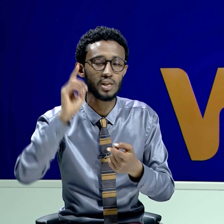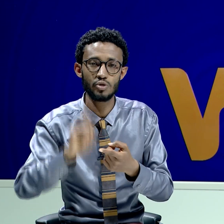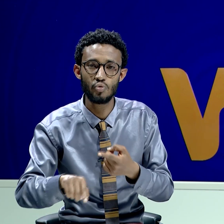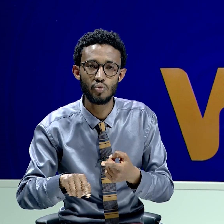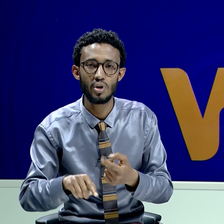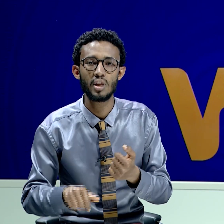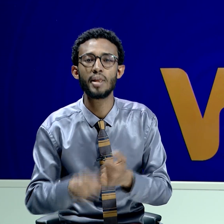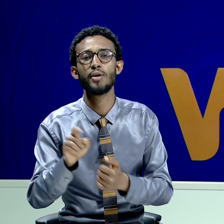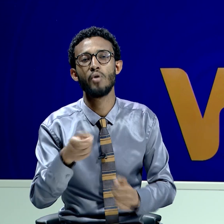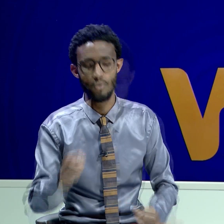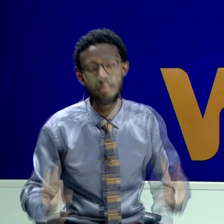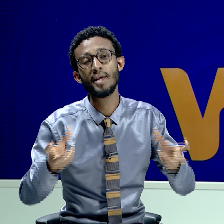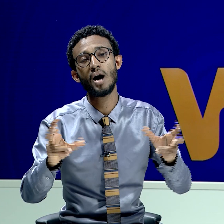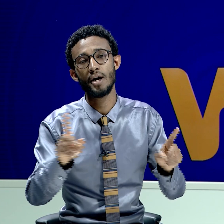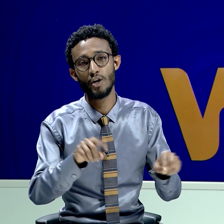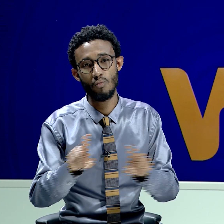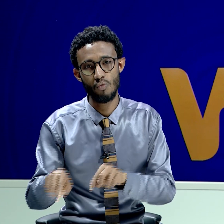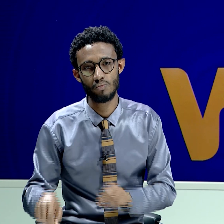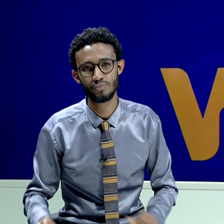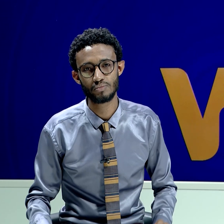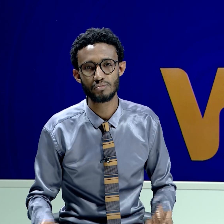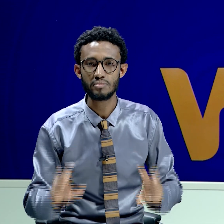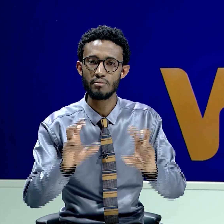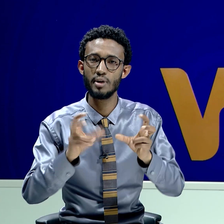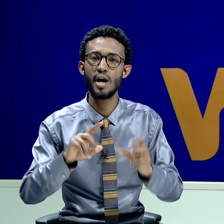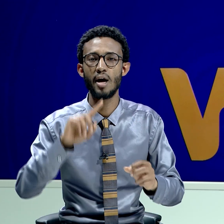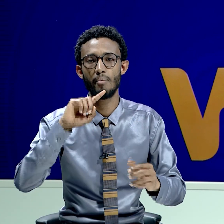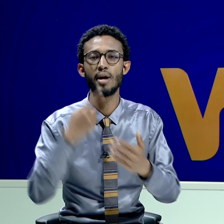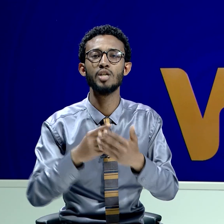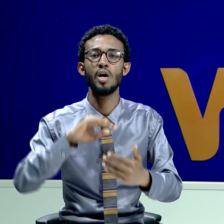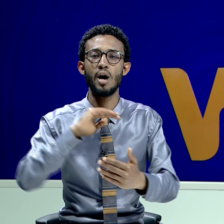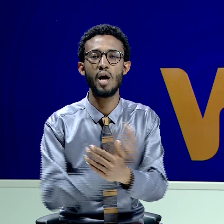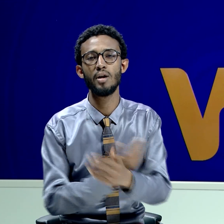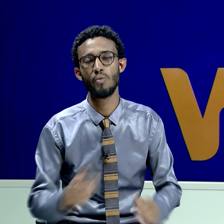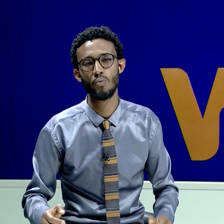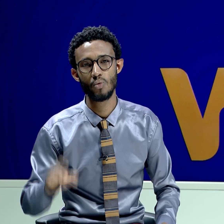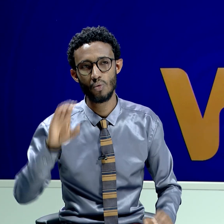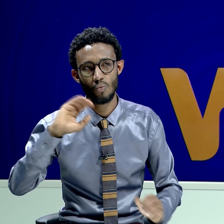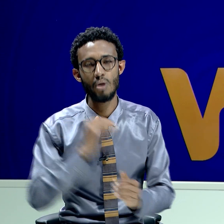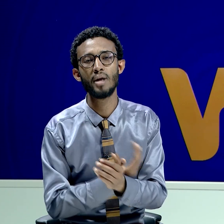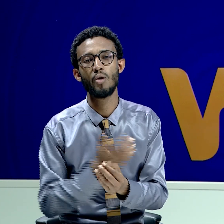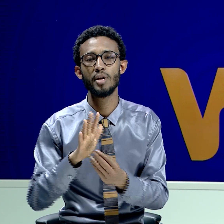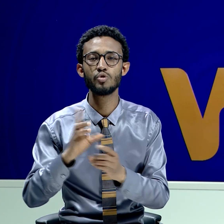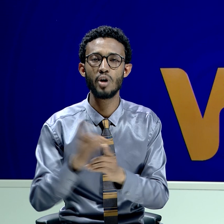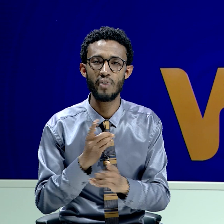ስለማይሱ ተጠቂ ሆነሉ። ሚዲያ ደግሞ ሚዲያ መረጃ አይኑ ውልበታል ተጽኖ